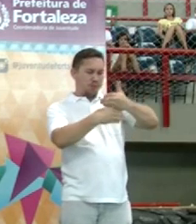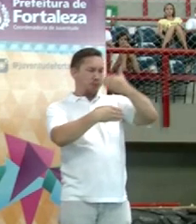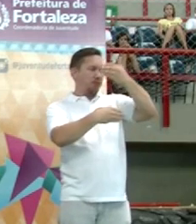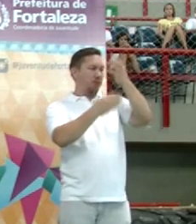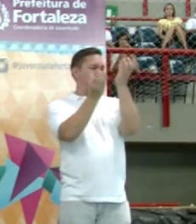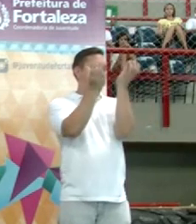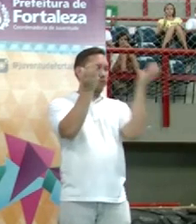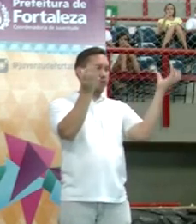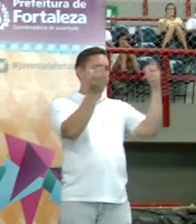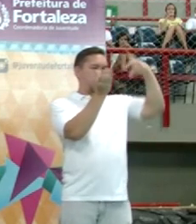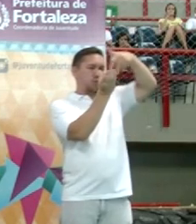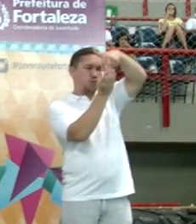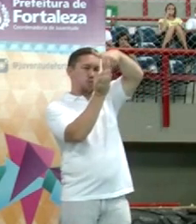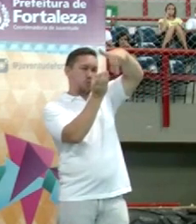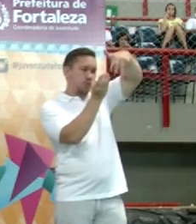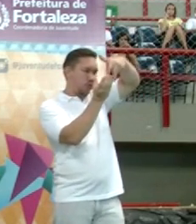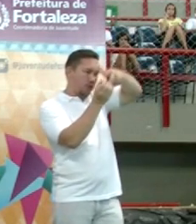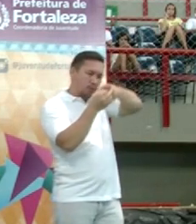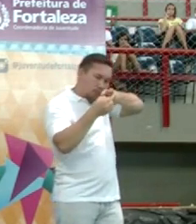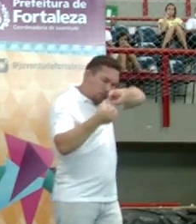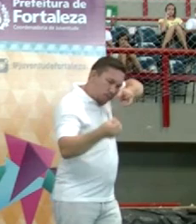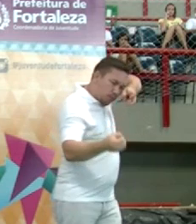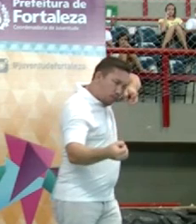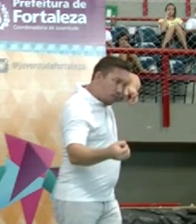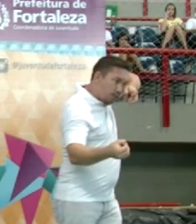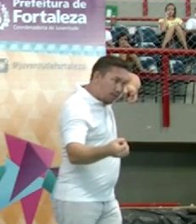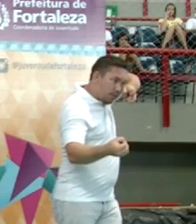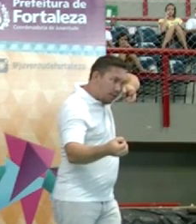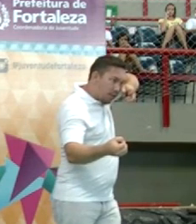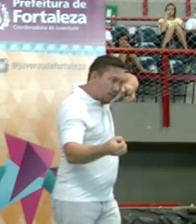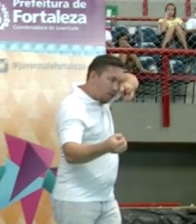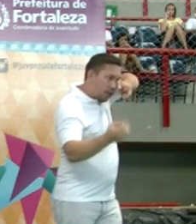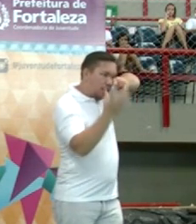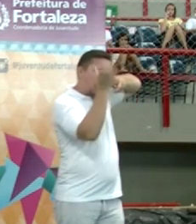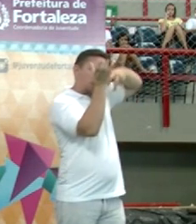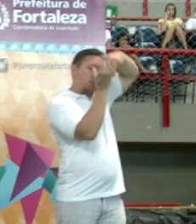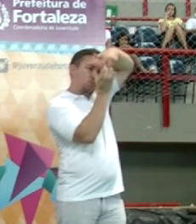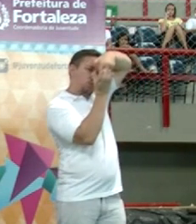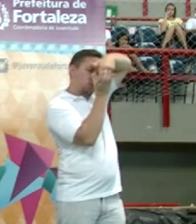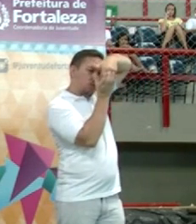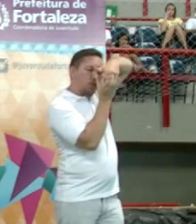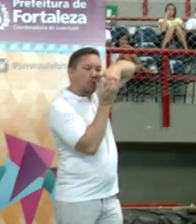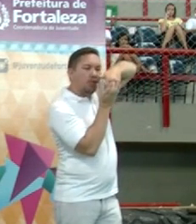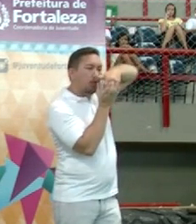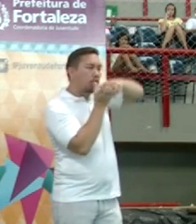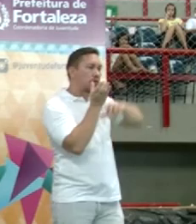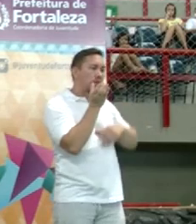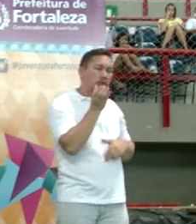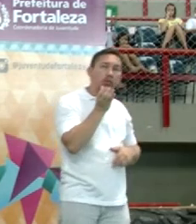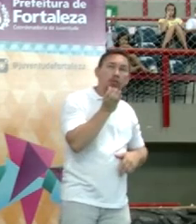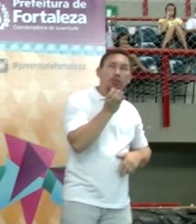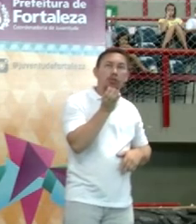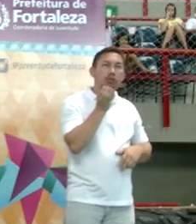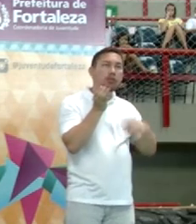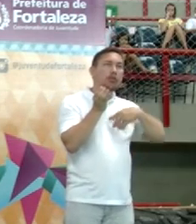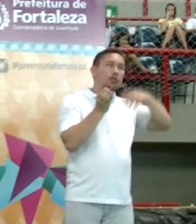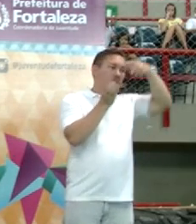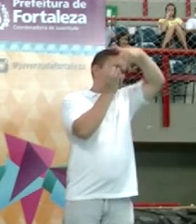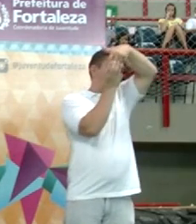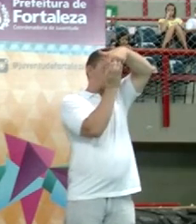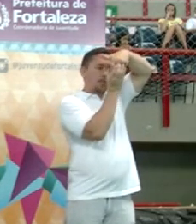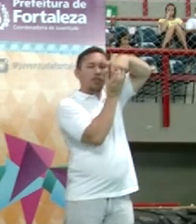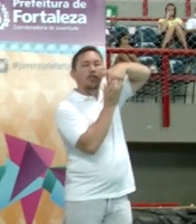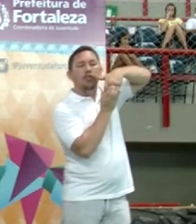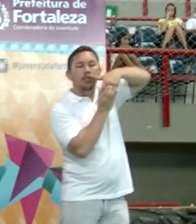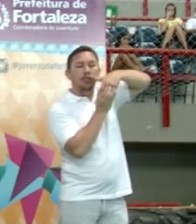já deve até ter jogado jogos de RPG, alguma coisa assim, que quando você vai invadir o castelo, fica a galera aqui em